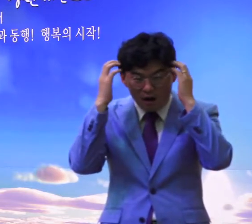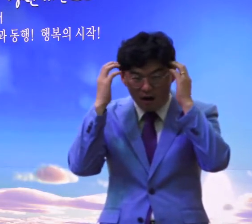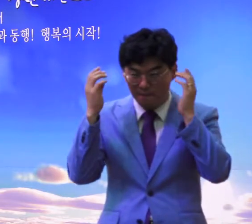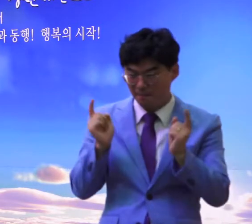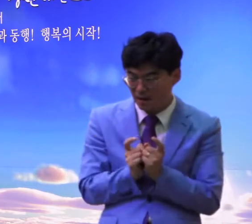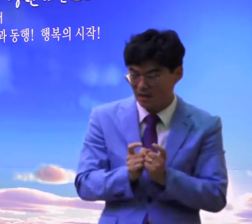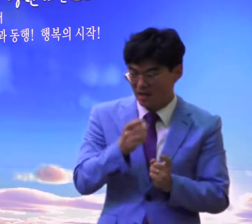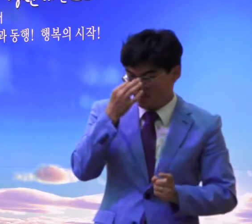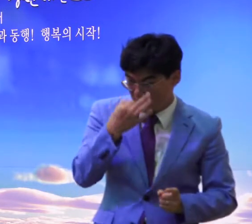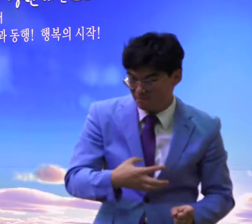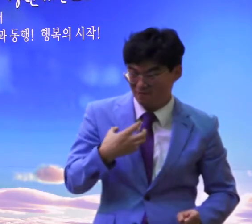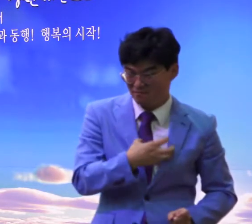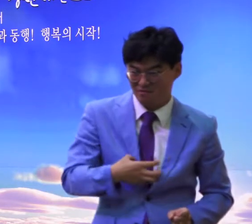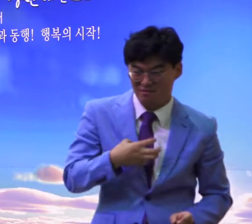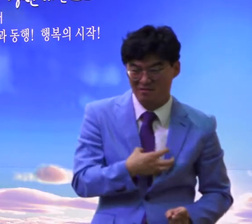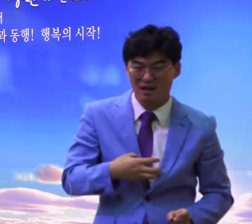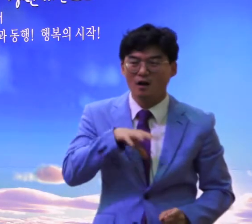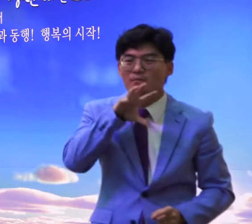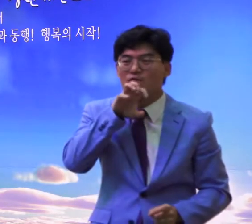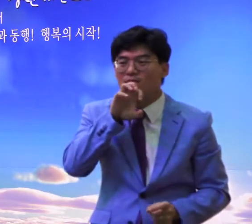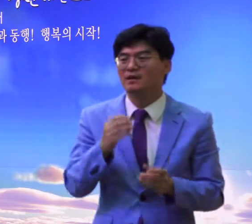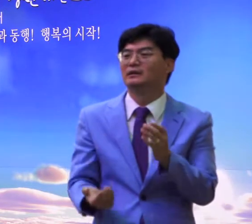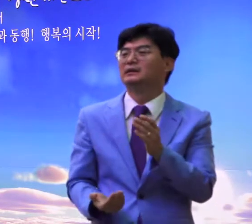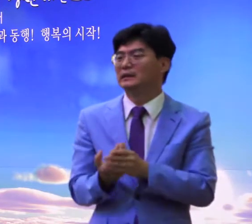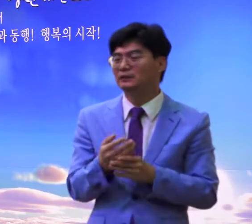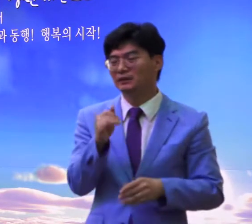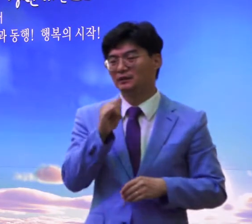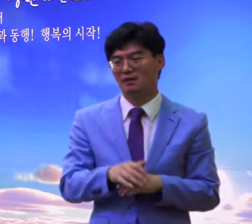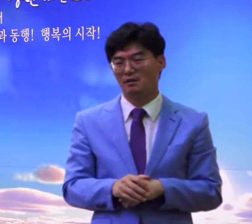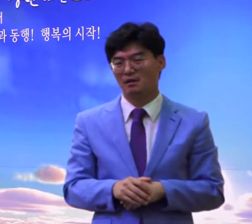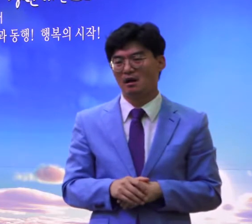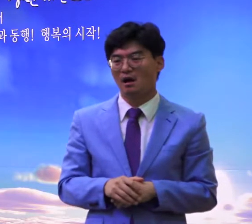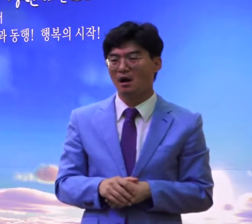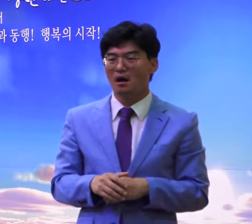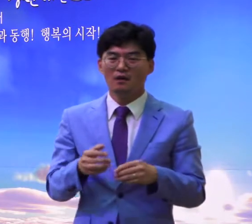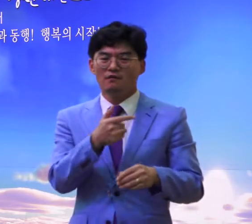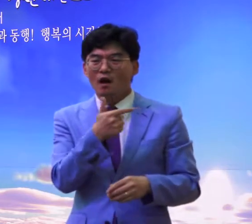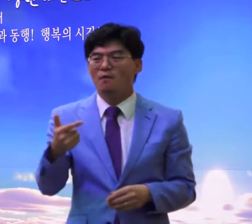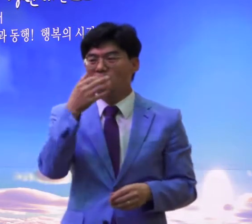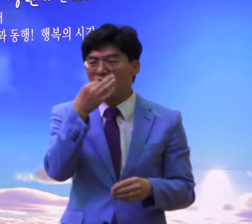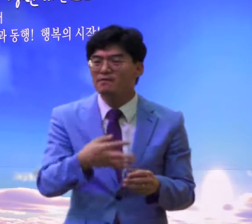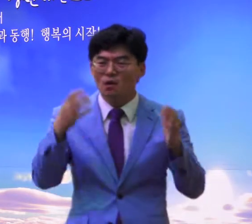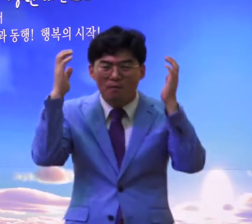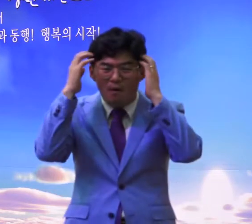이런 고난이 내게 왔느냐고 하나님 앞에 불평하다가 신앙을 포기하기도 합니다.